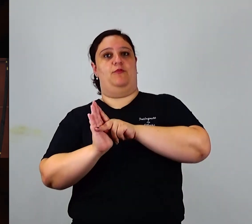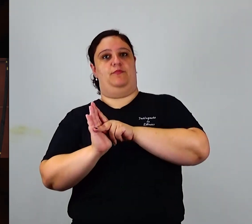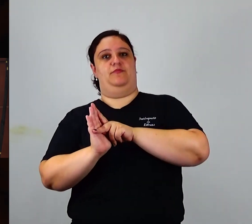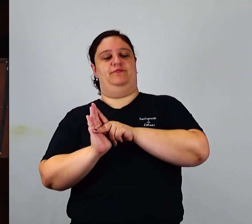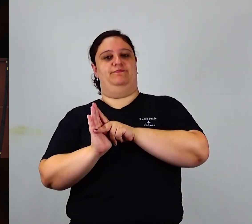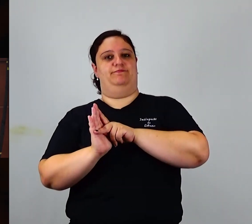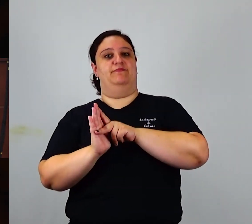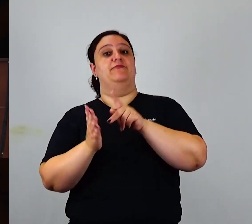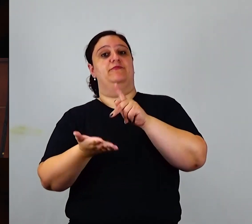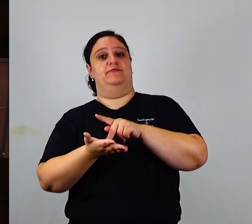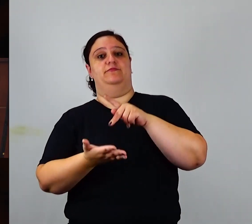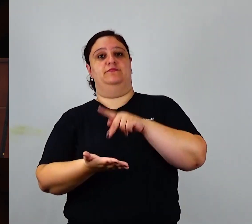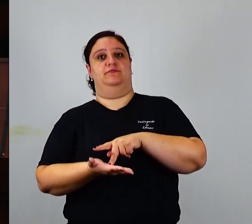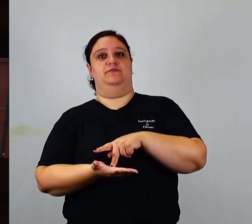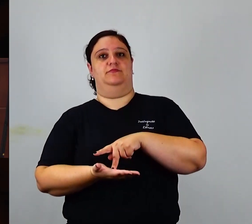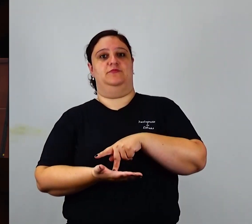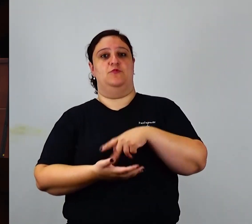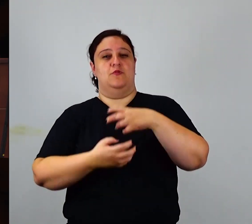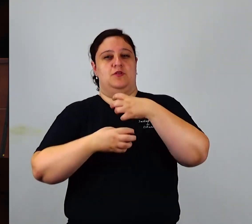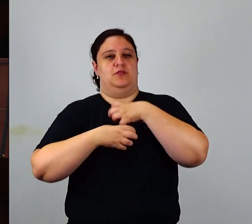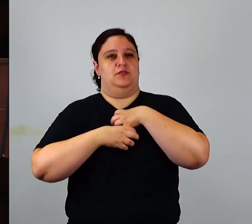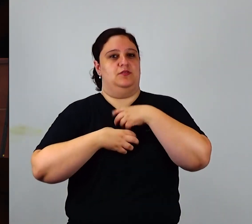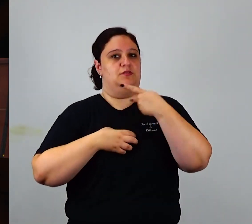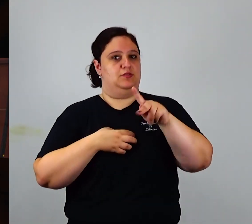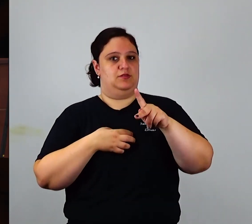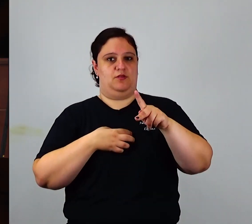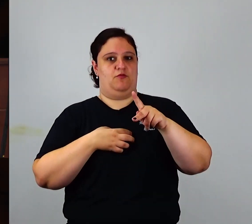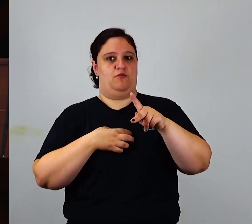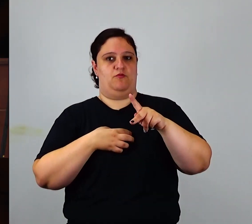O que você sente não define você.